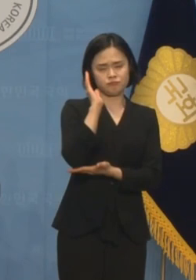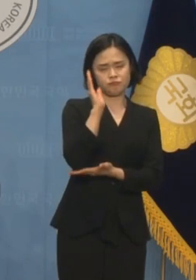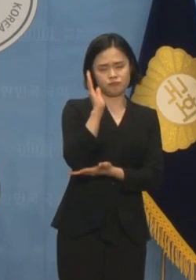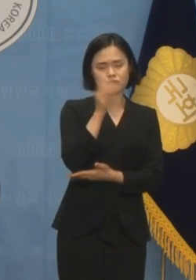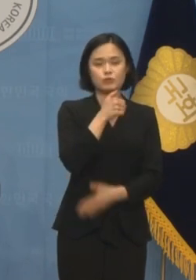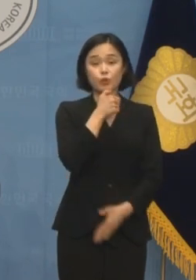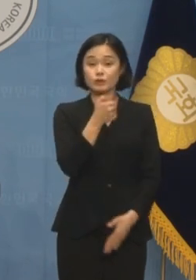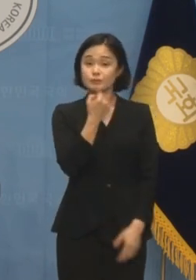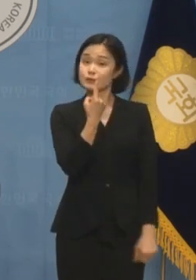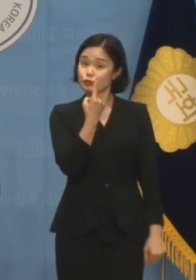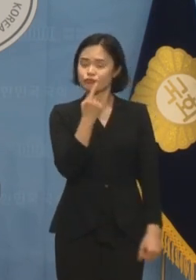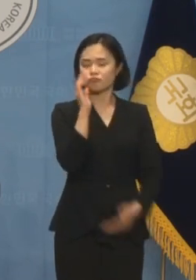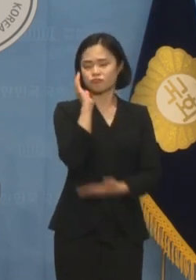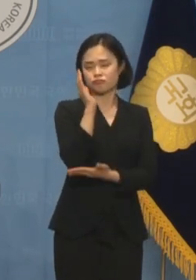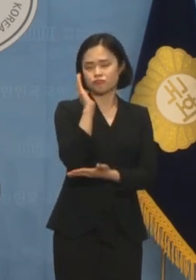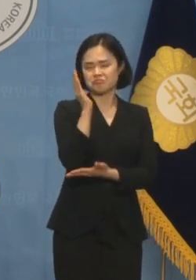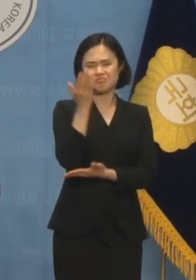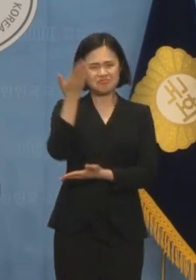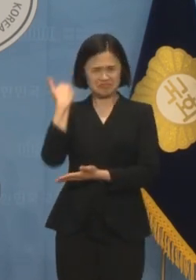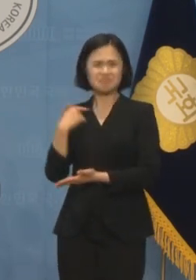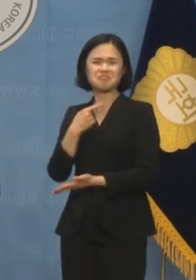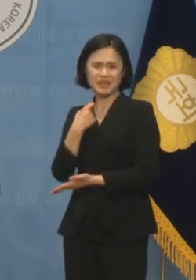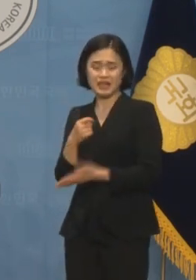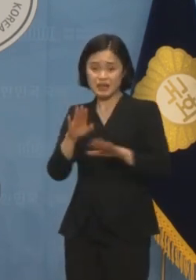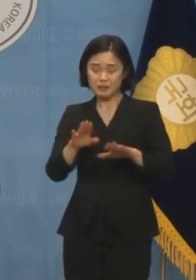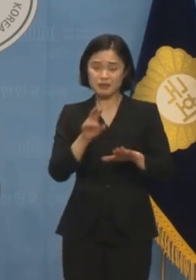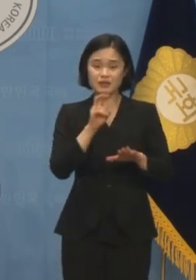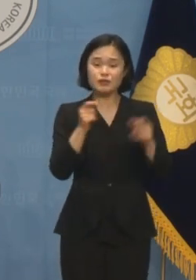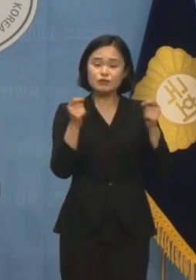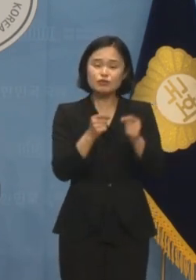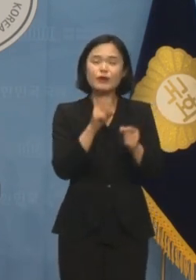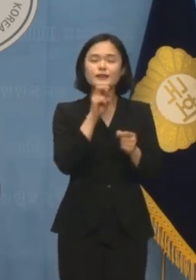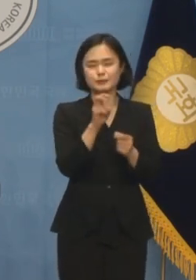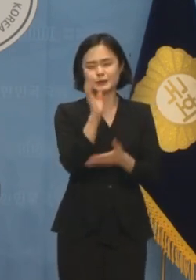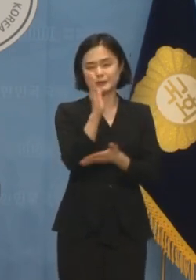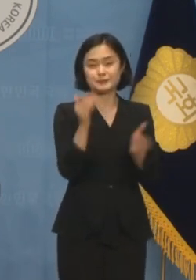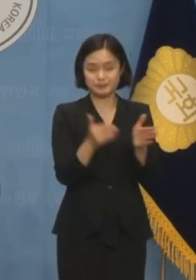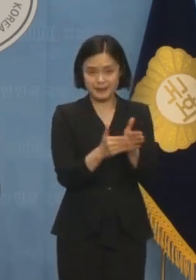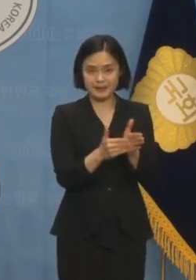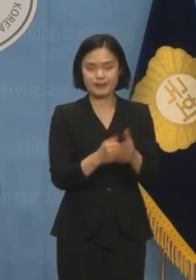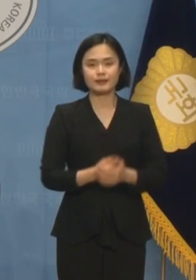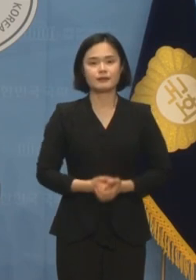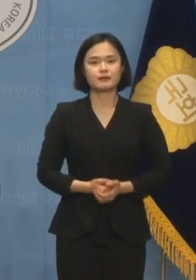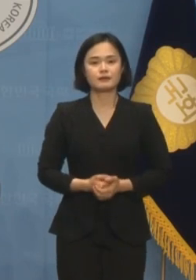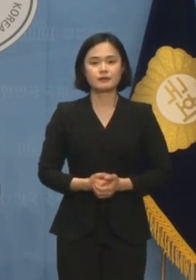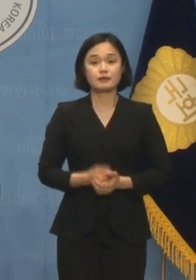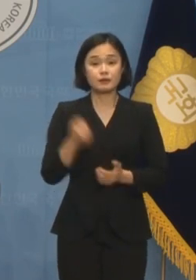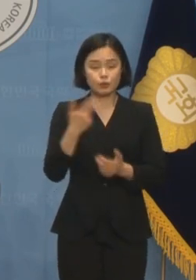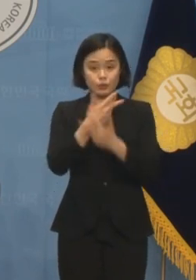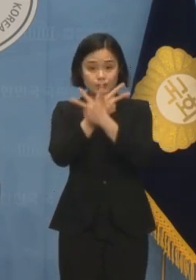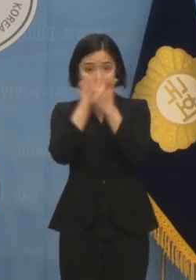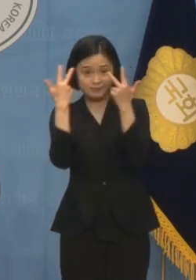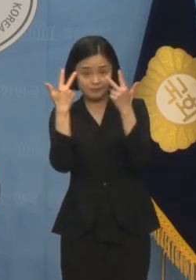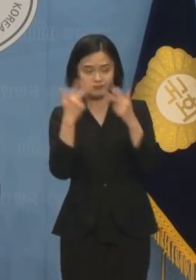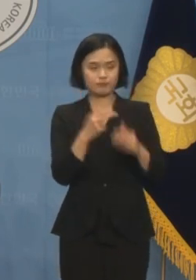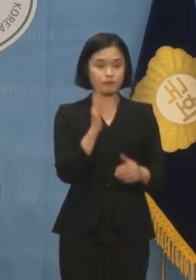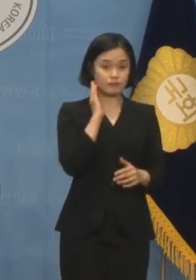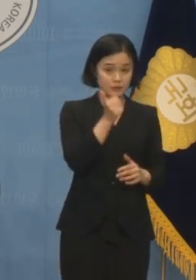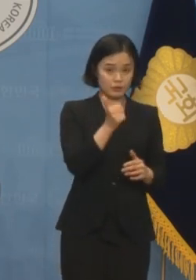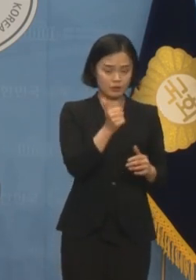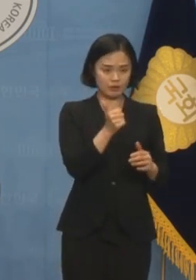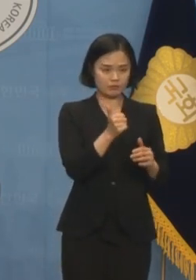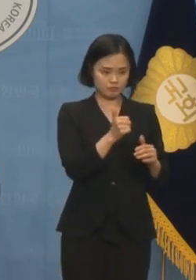데 비하면 양호합니다. 이재명 더불어민주당 대표와의 회담 중 비공개 부분에서